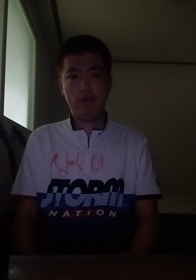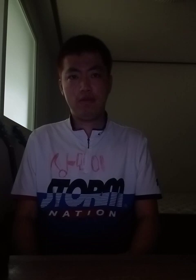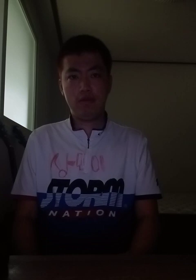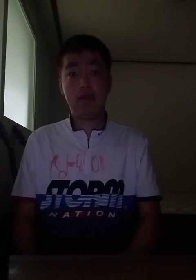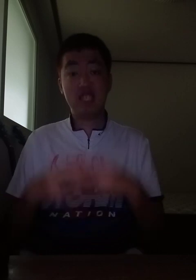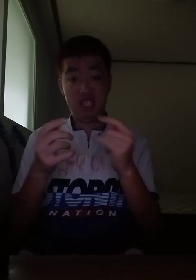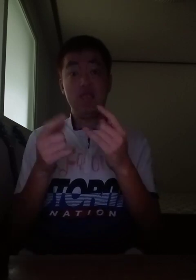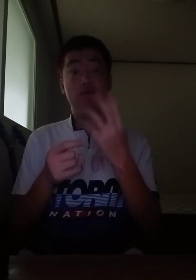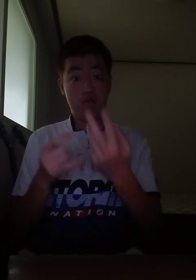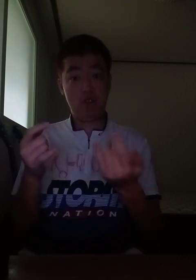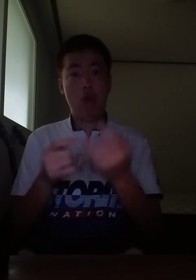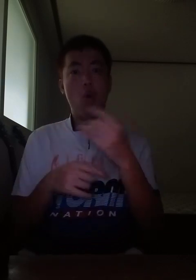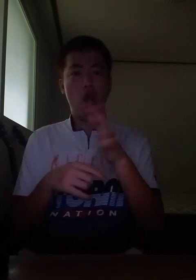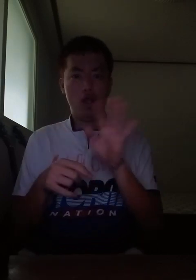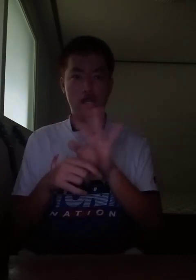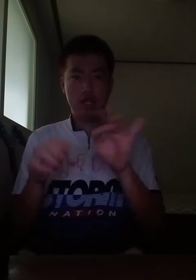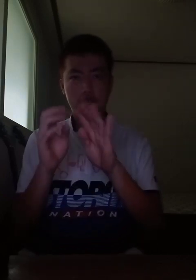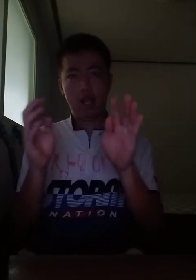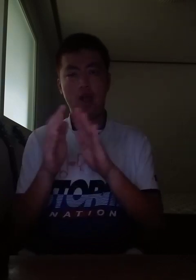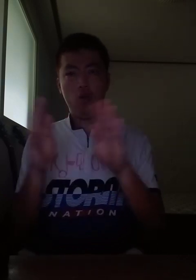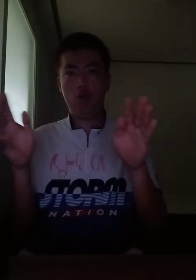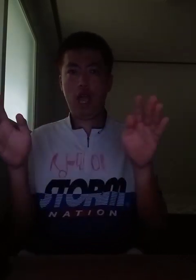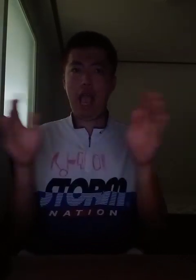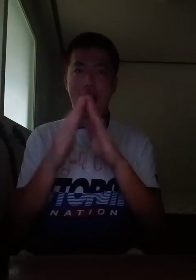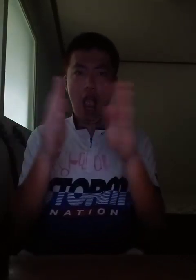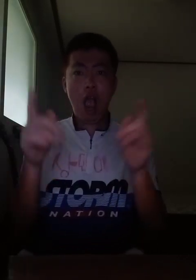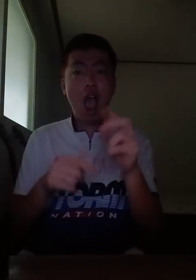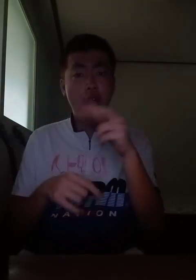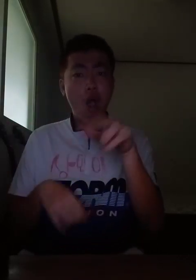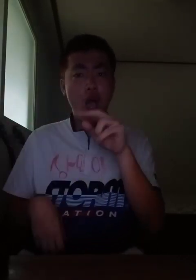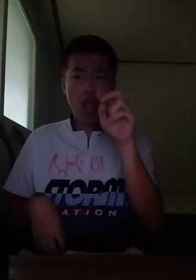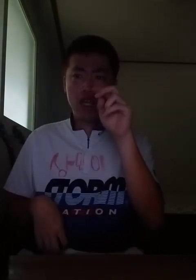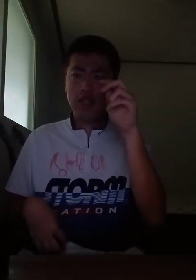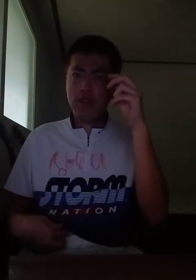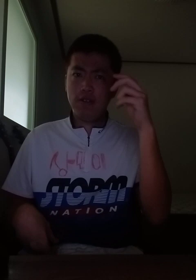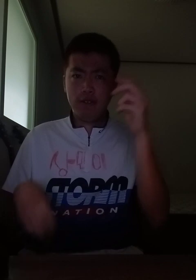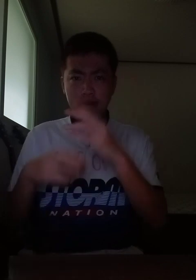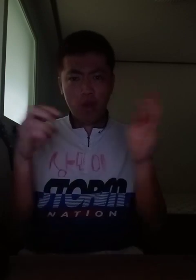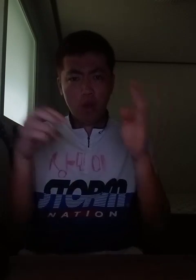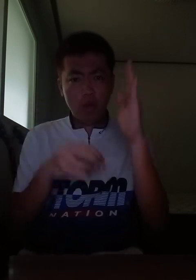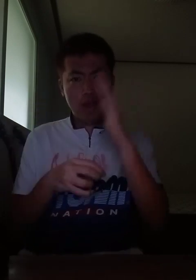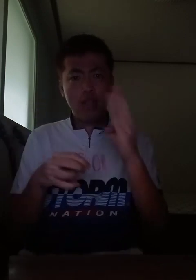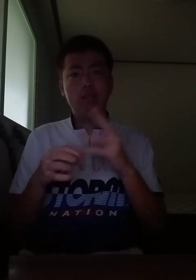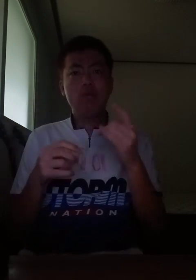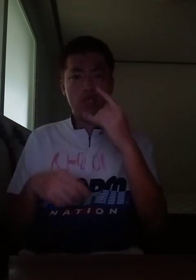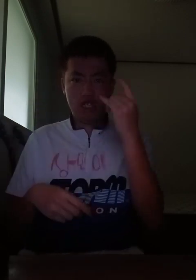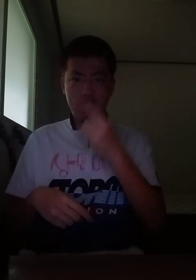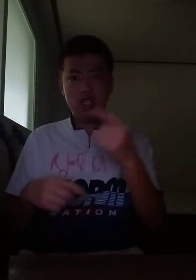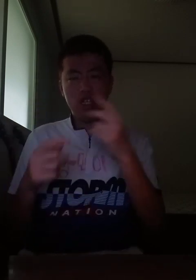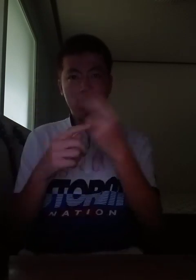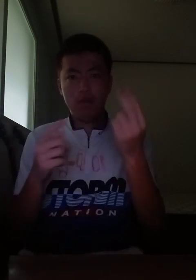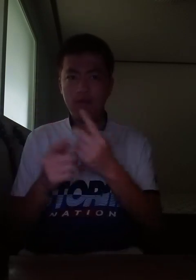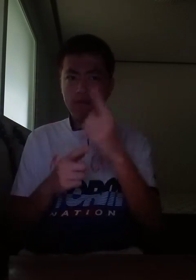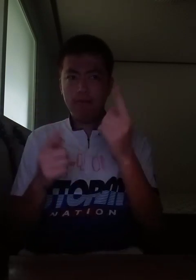지난 2016년 5월 서울 강남역 인근 상가 화장실에서 34살 김모 씨는 일면식도 없는